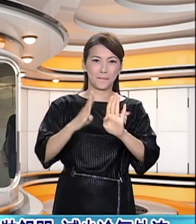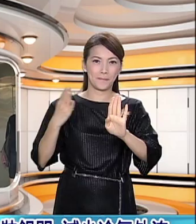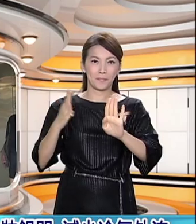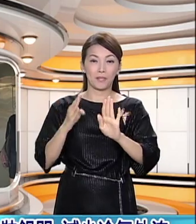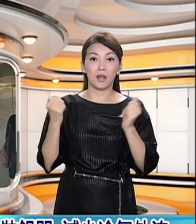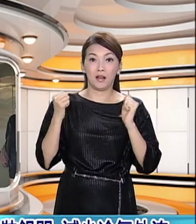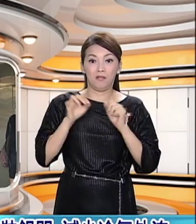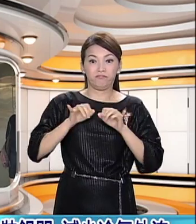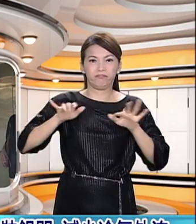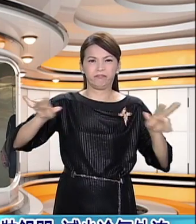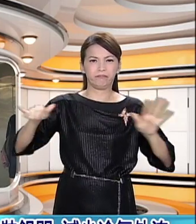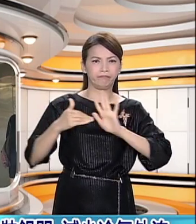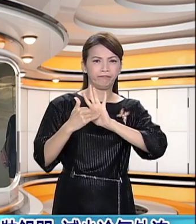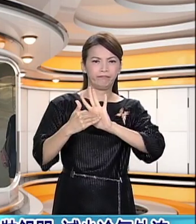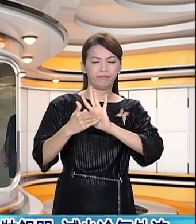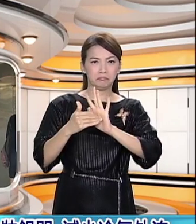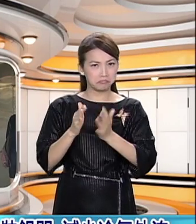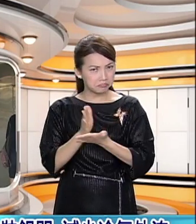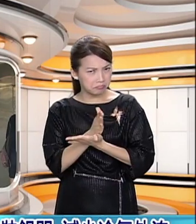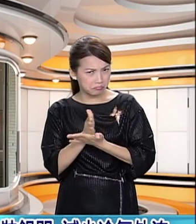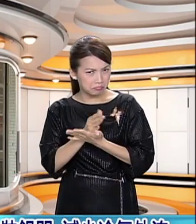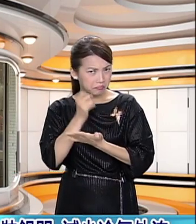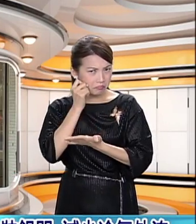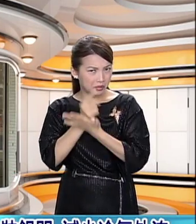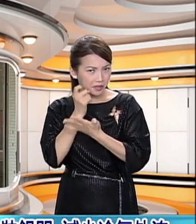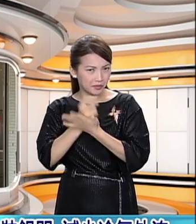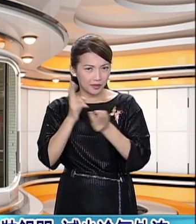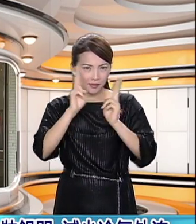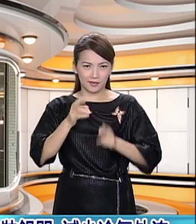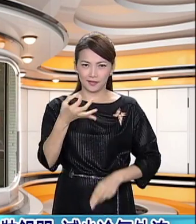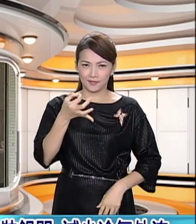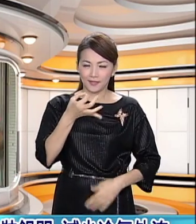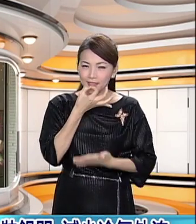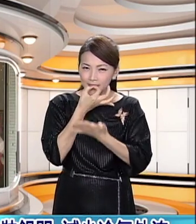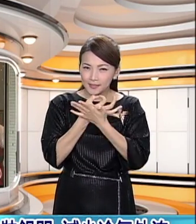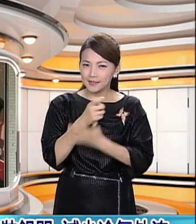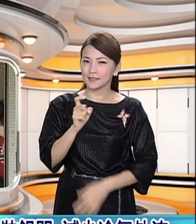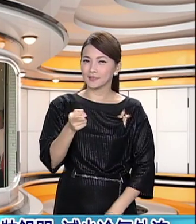预估这样的做法，每个月可以省下10万元的电费。